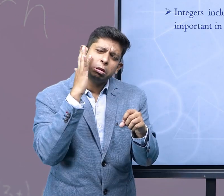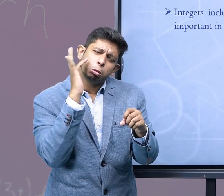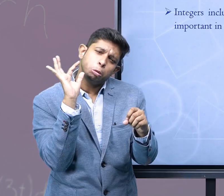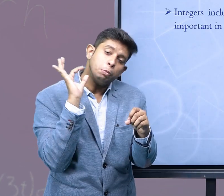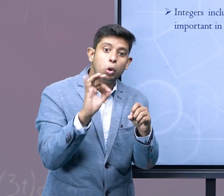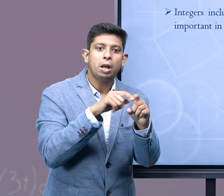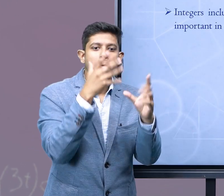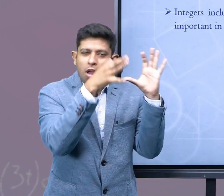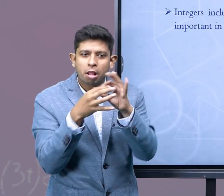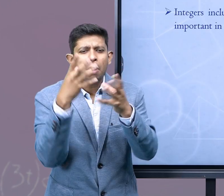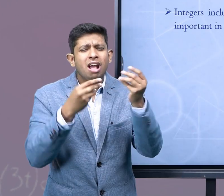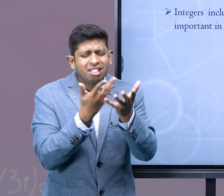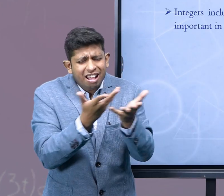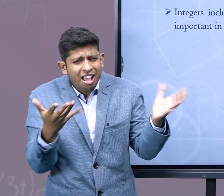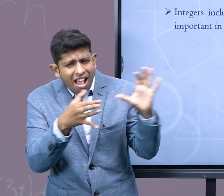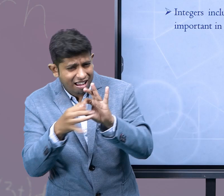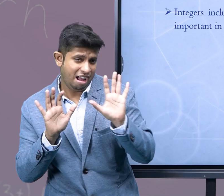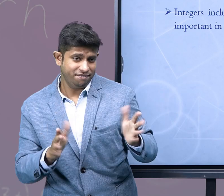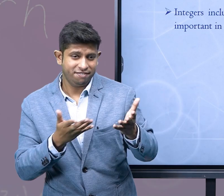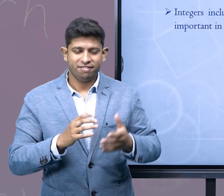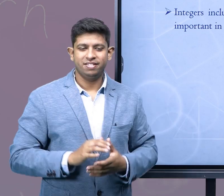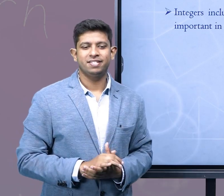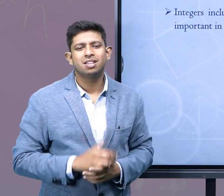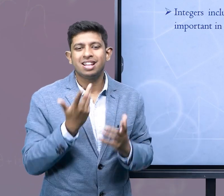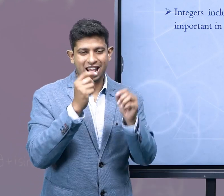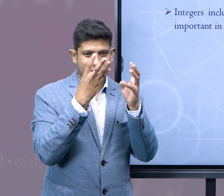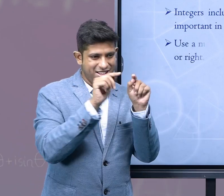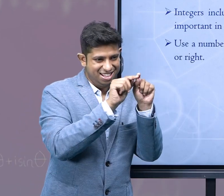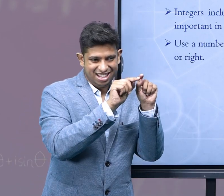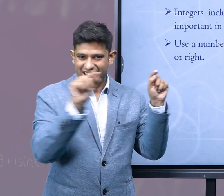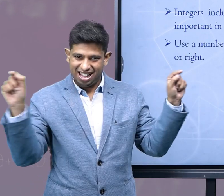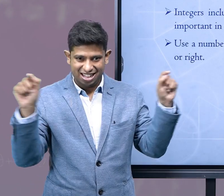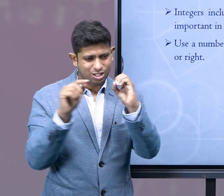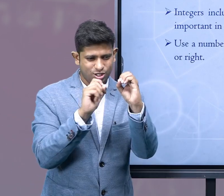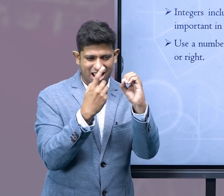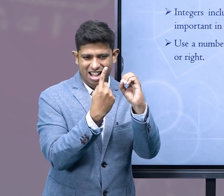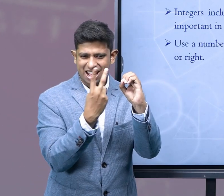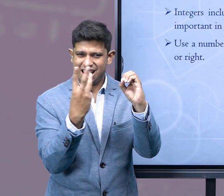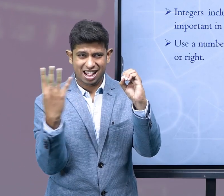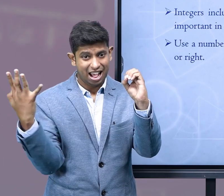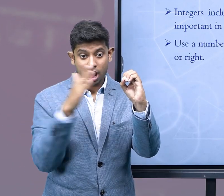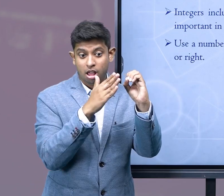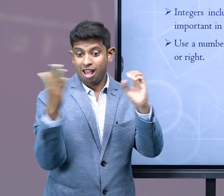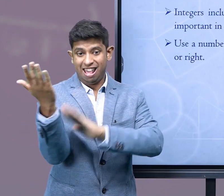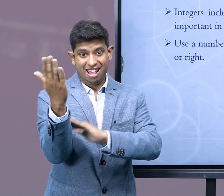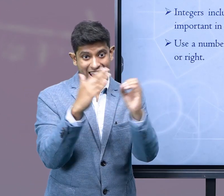ये सभी गणित के साथ साथ हमारे दैनिक जीवन में भी महत्वपूर्ण है। संख्या रेखा का उपयोग